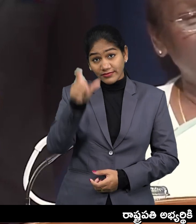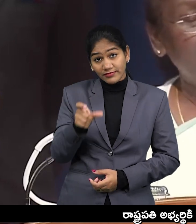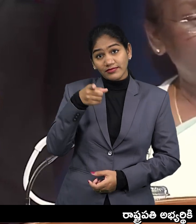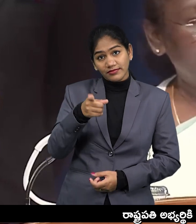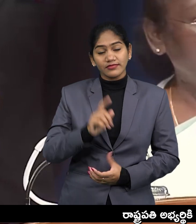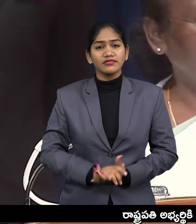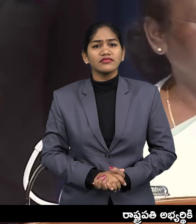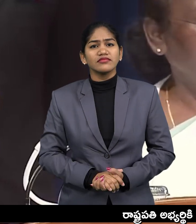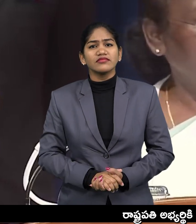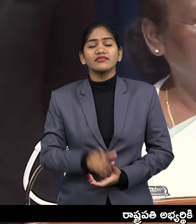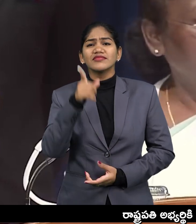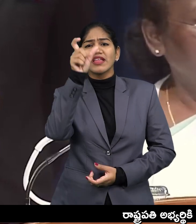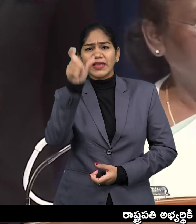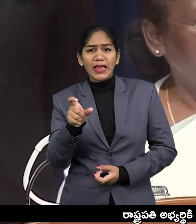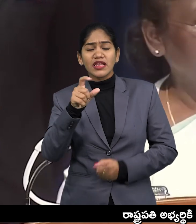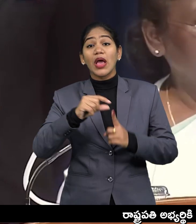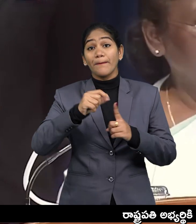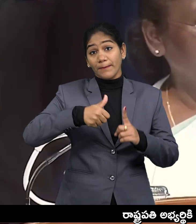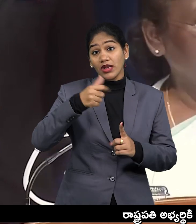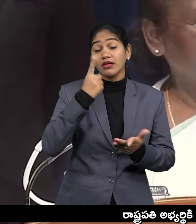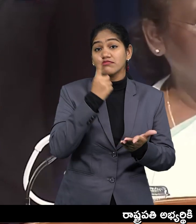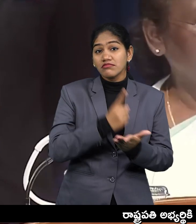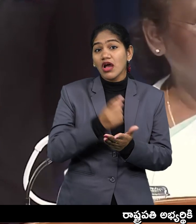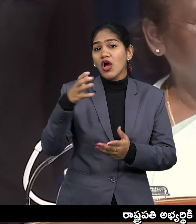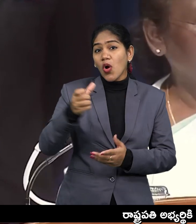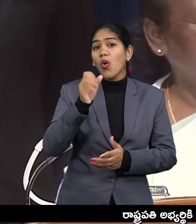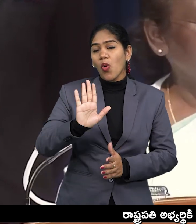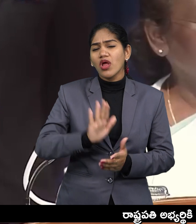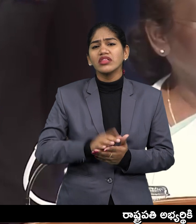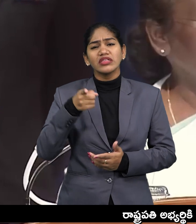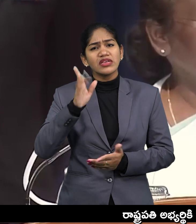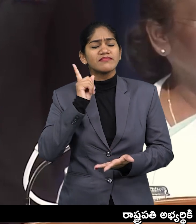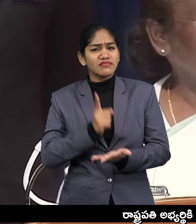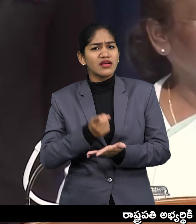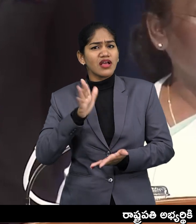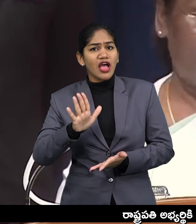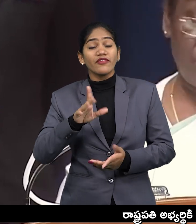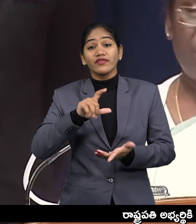రాష్ట్రపతి అభ్యర్థికి తప్పనిసరిగా భారత పౌరసత్వం ఉండాలి.